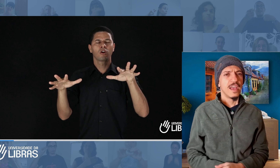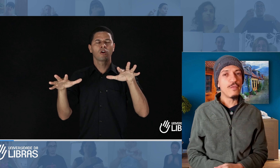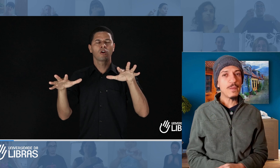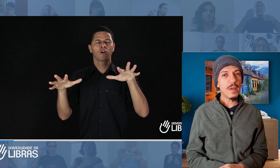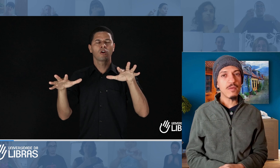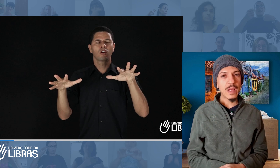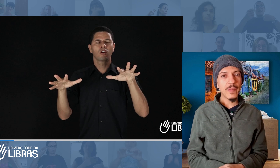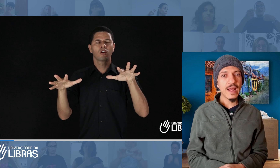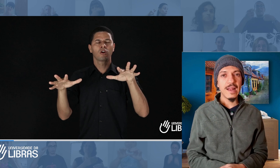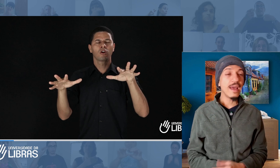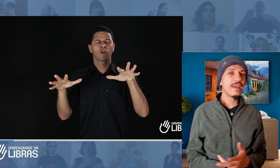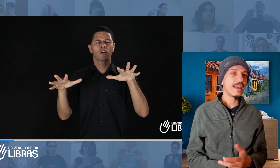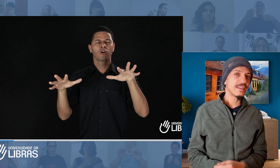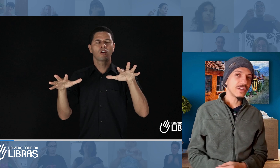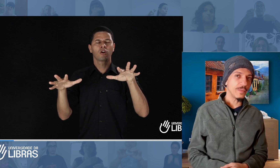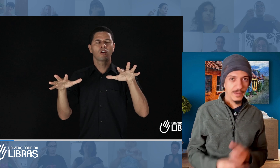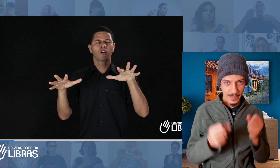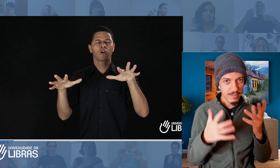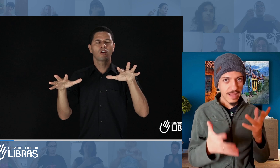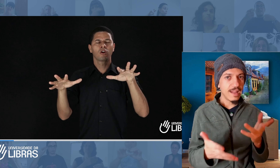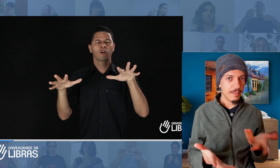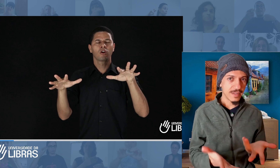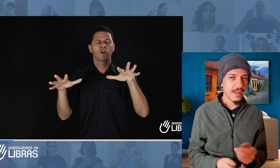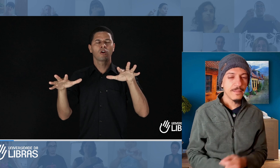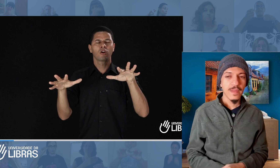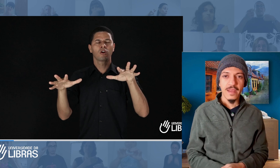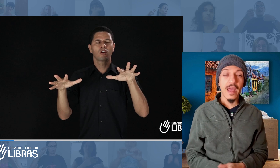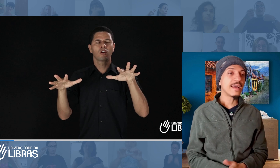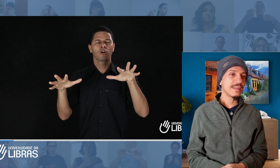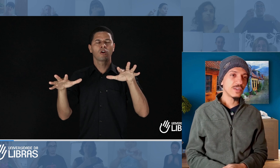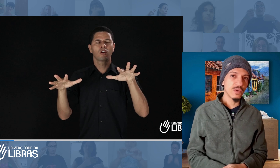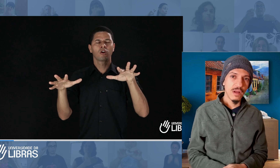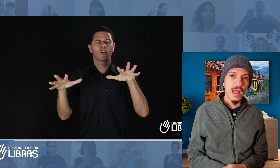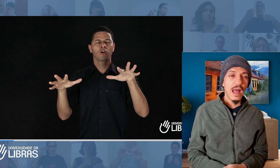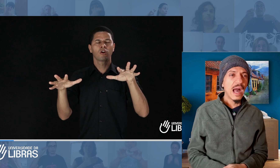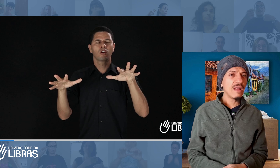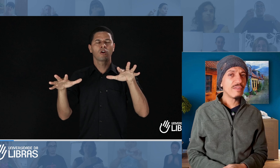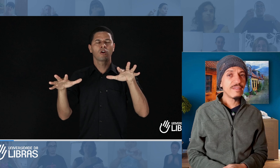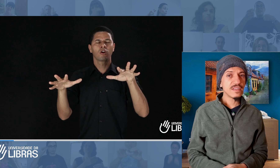e perguntei para ele, e aí, o que você achou? Mas eu perguntei em Libras, né? E aí, o que você achou? Aí ele fez assim,